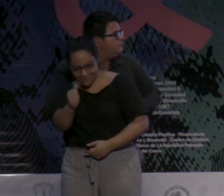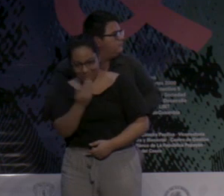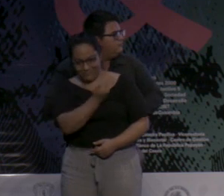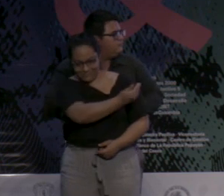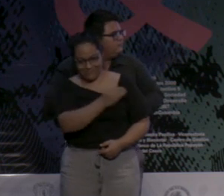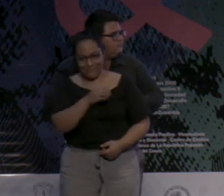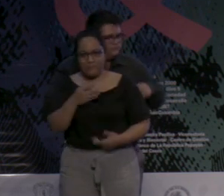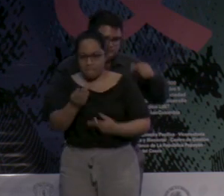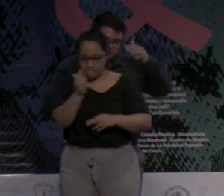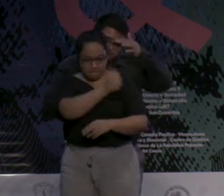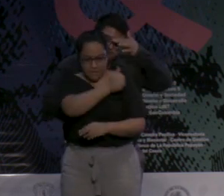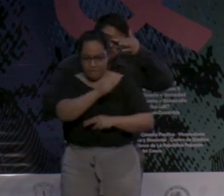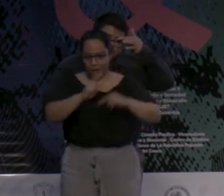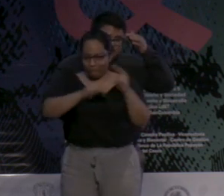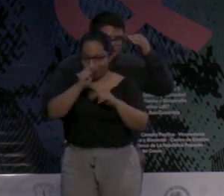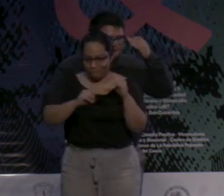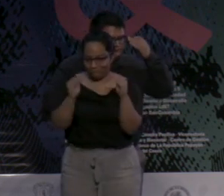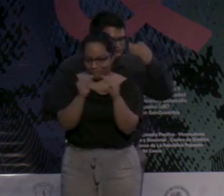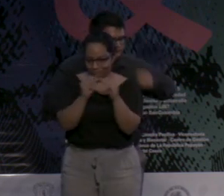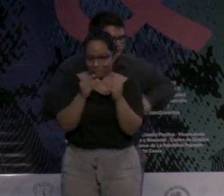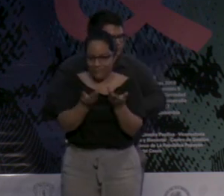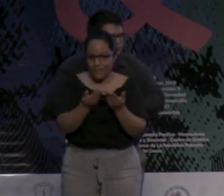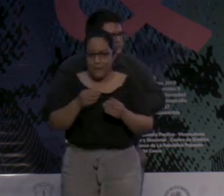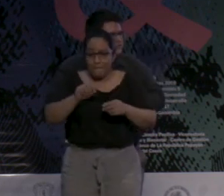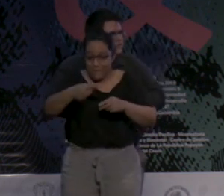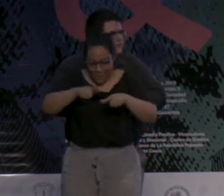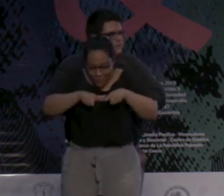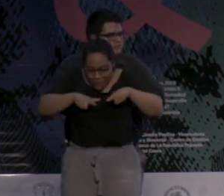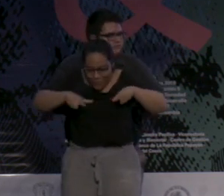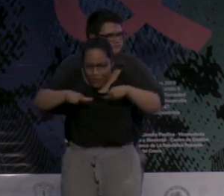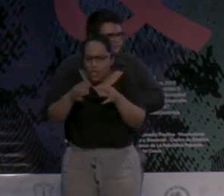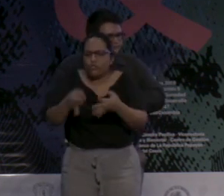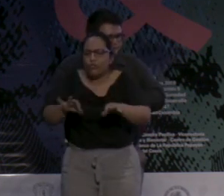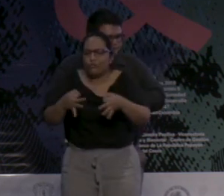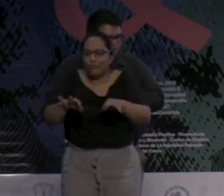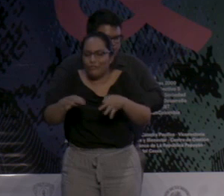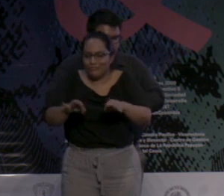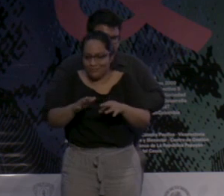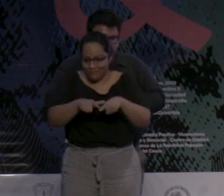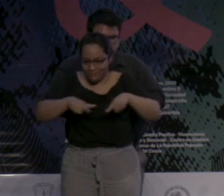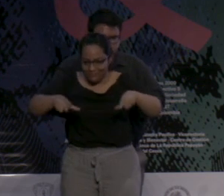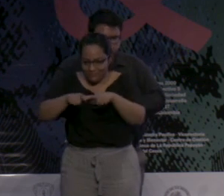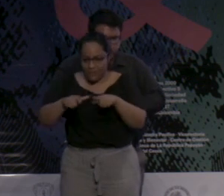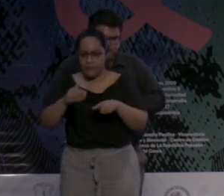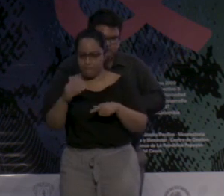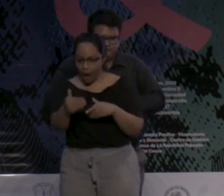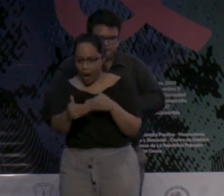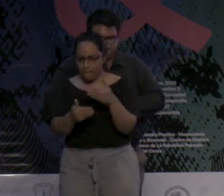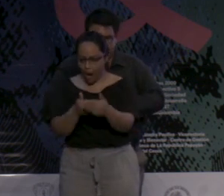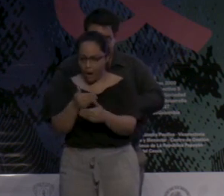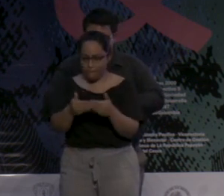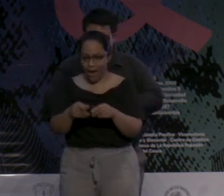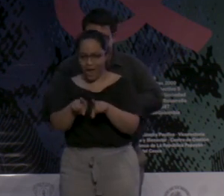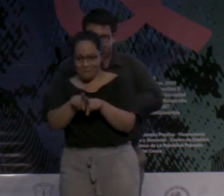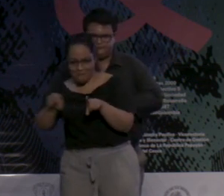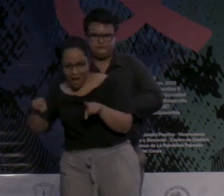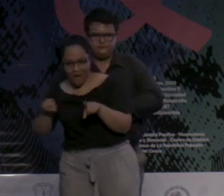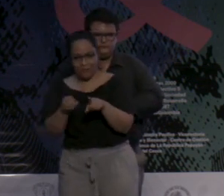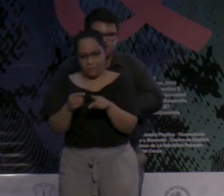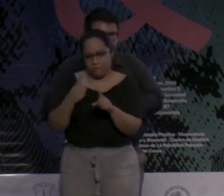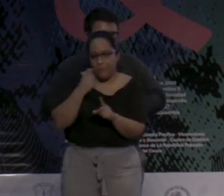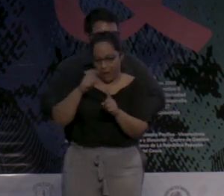puerta, de cada baldosín, y fuera de eso me contaban lo que soñaban hacer cuando tuvieran algo más. Una de esas casas fue la casa de